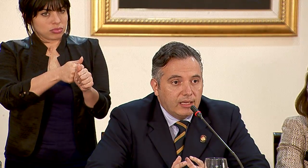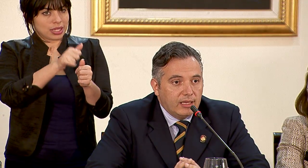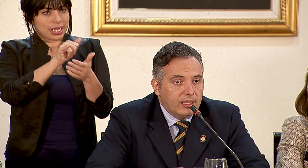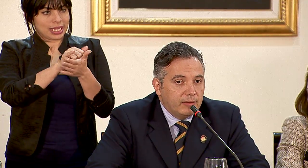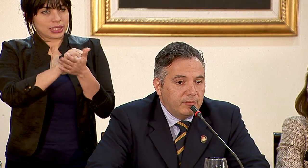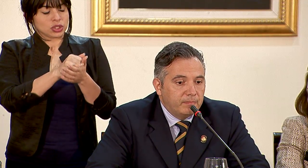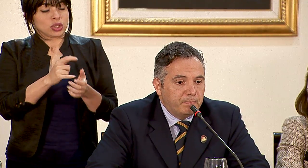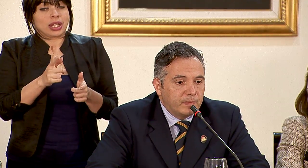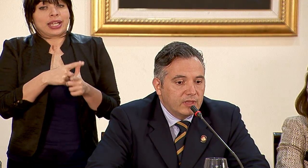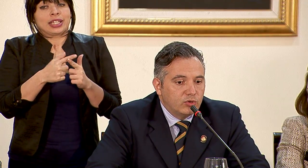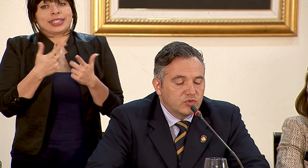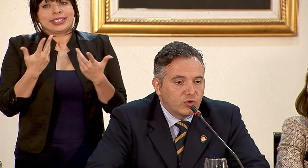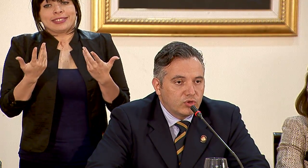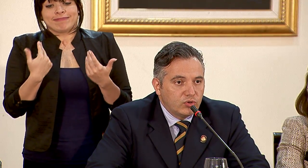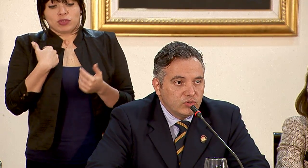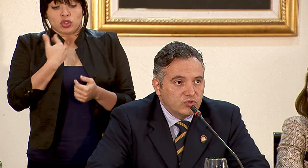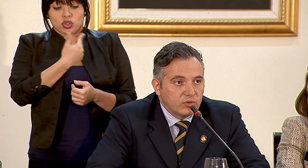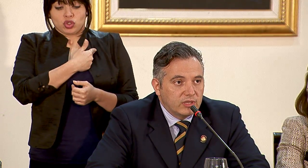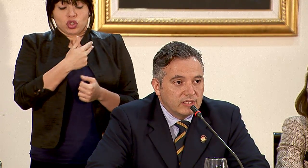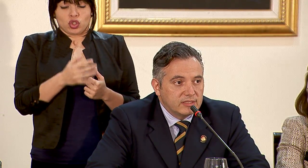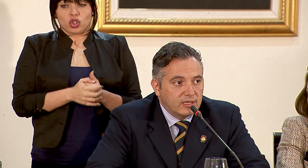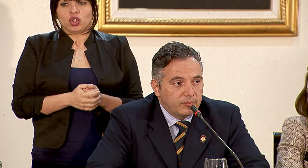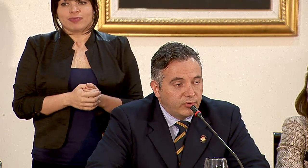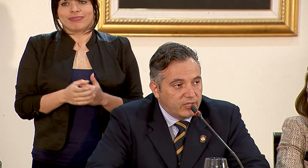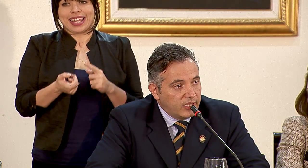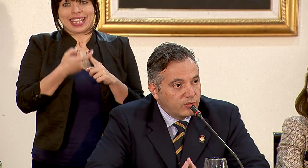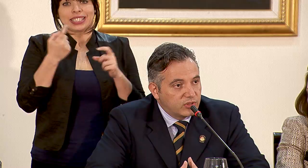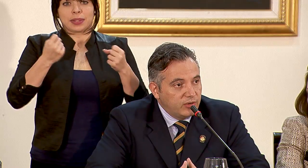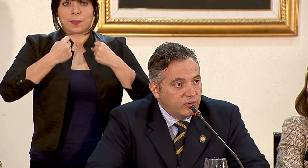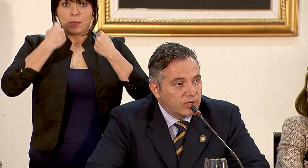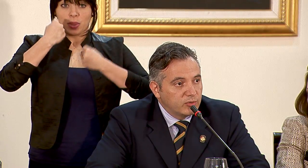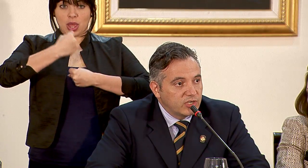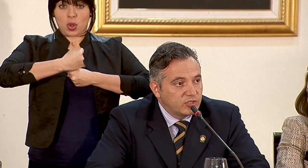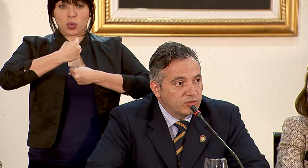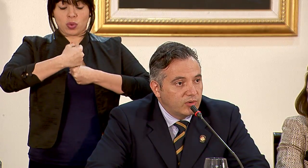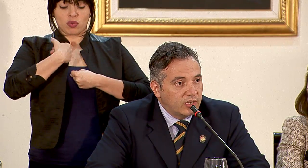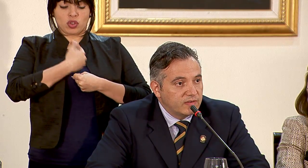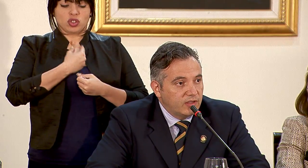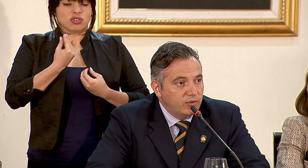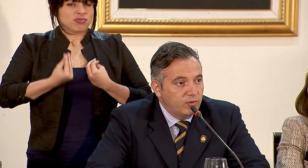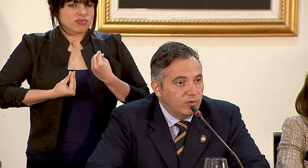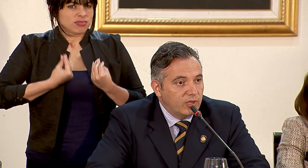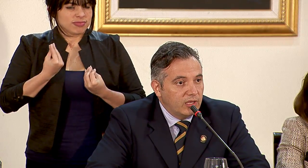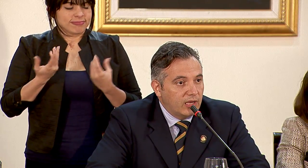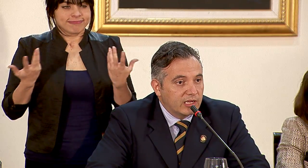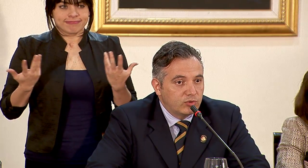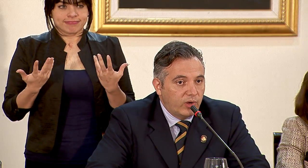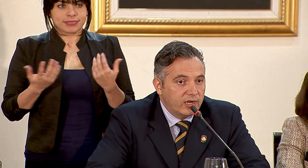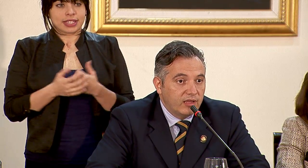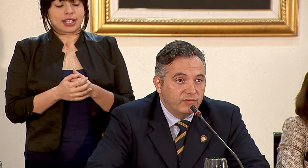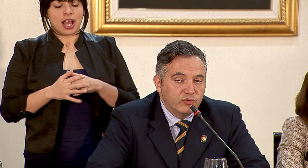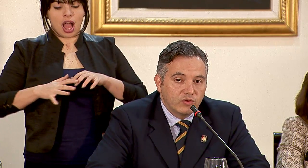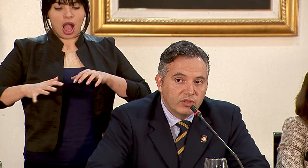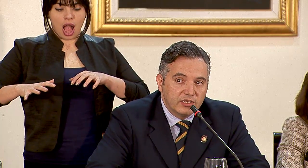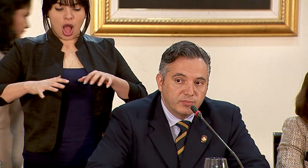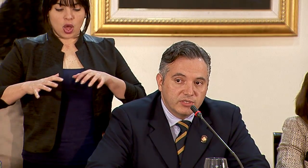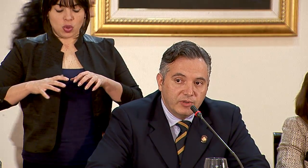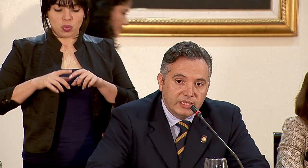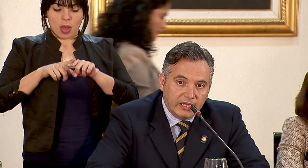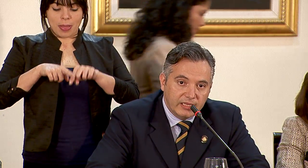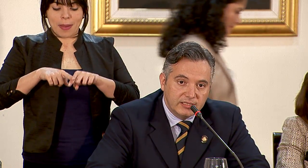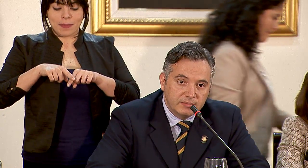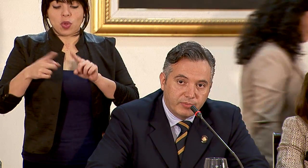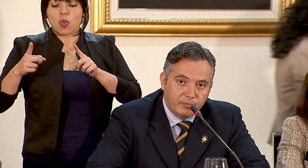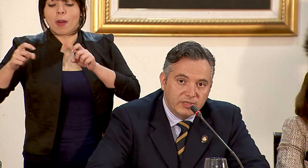nosotros, desde el Poder Ejecutivo, lo que hemos hecho ha sido actuar en función de las